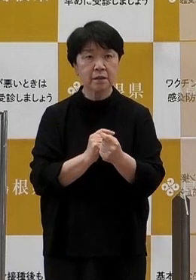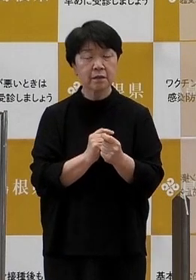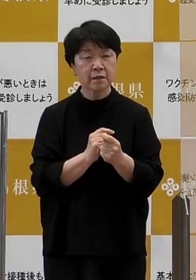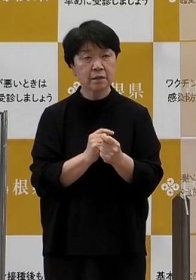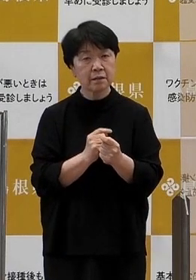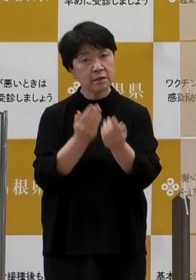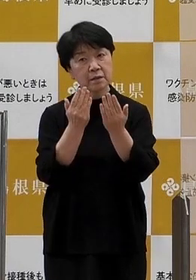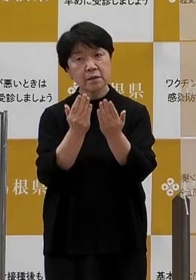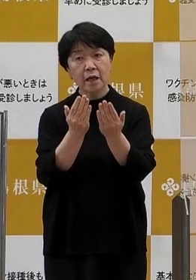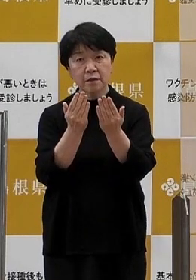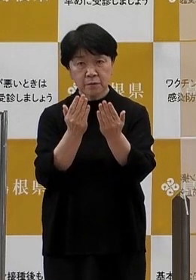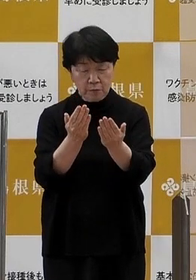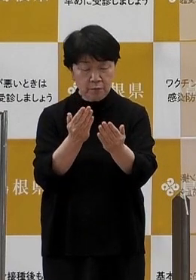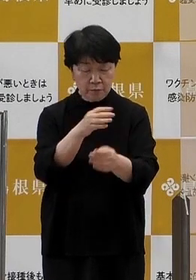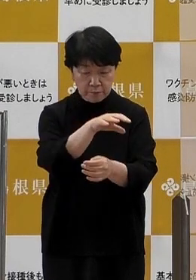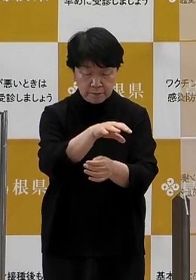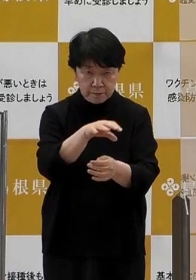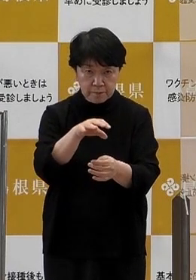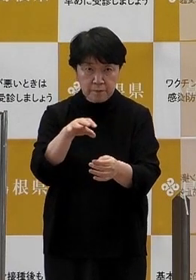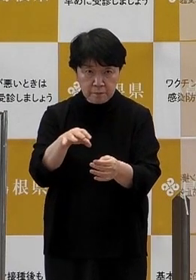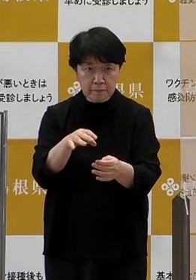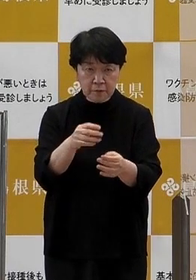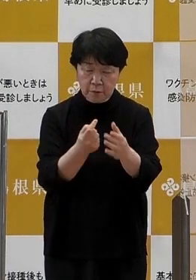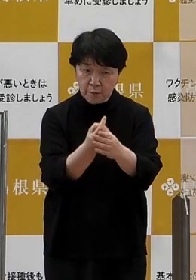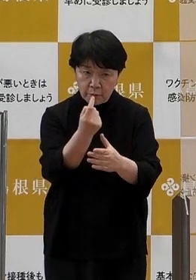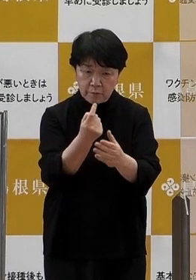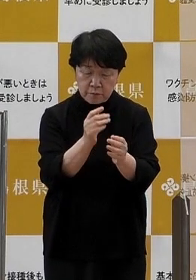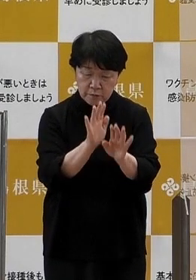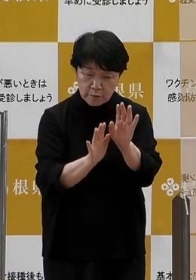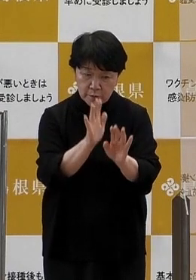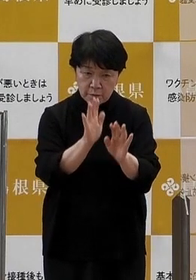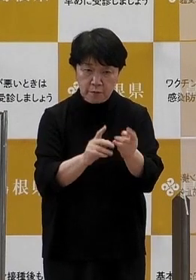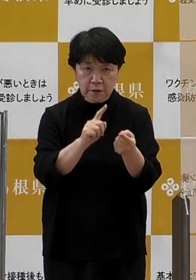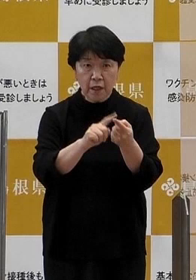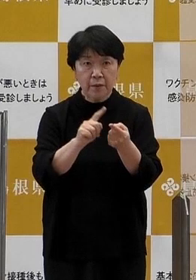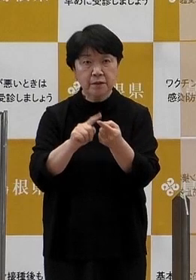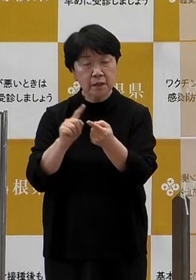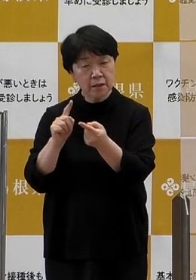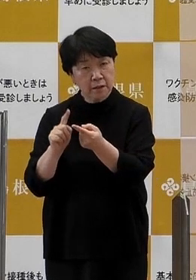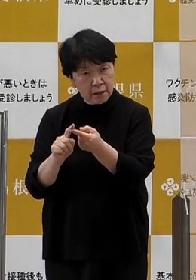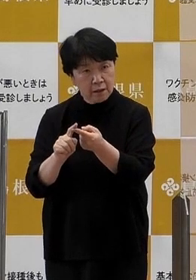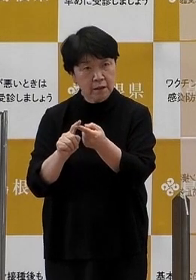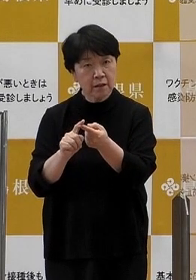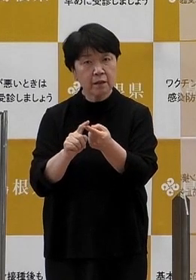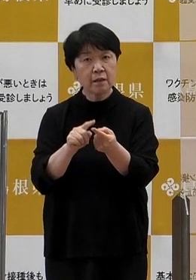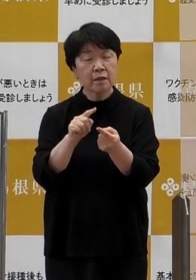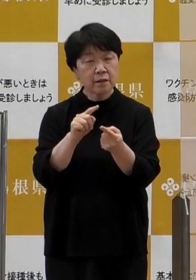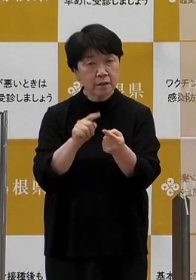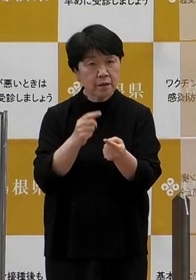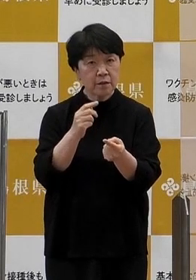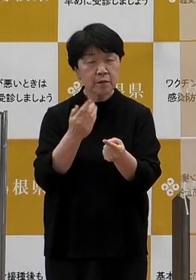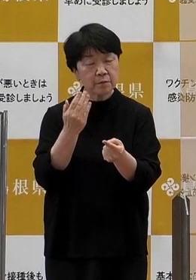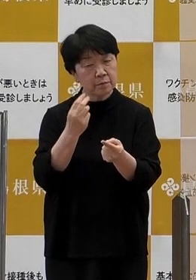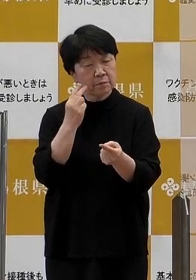学校単位での発生状況などを見まして、いわゆる合併前の旧松江市